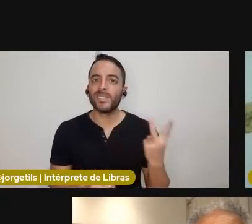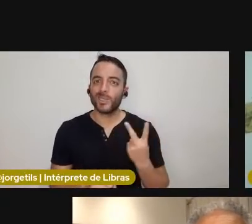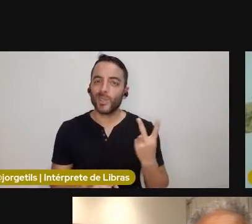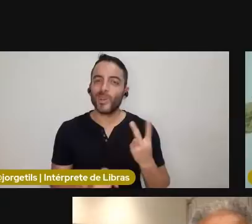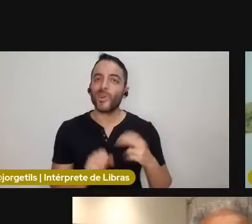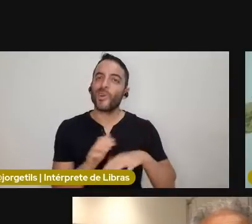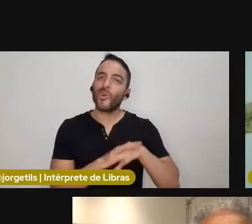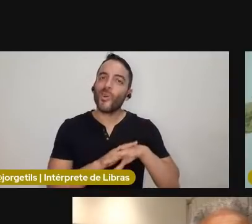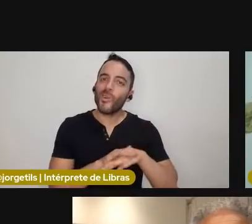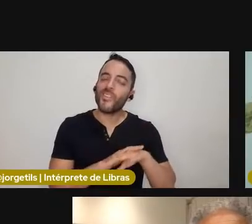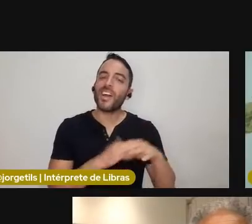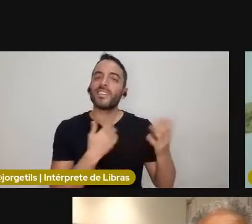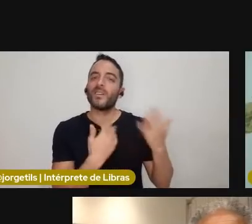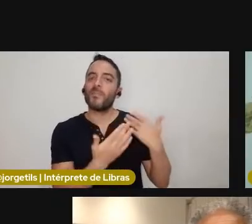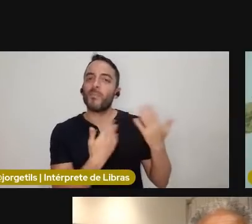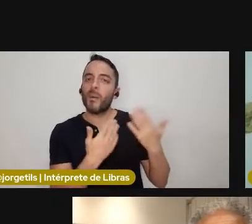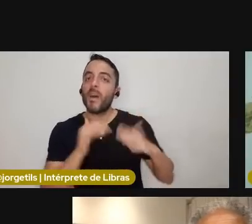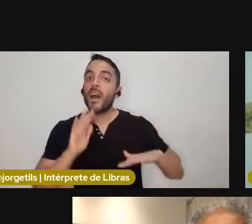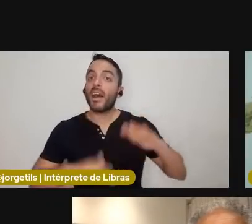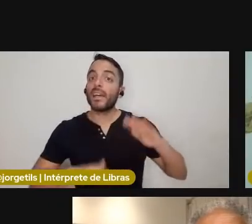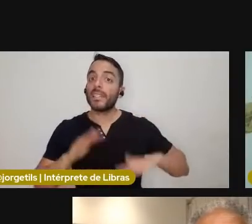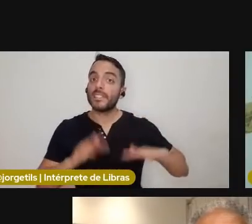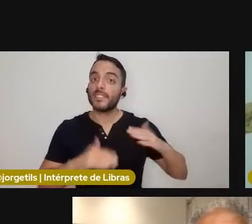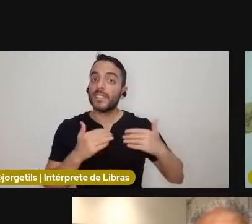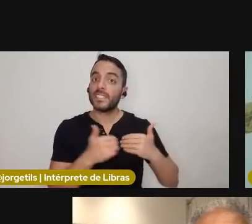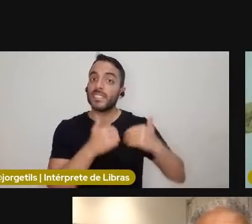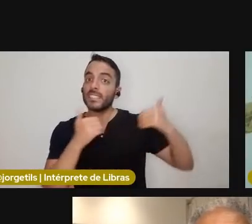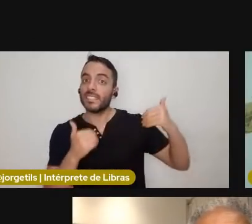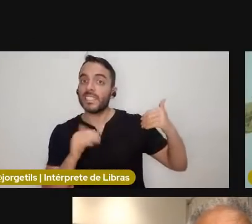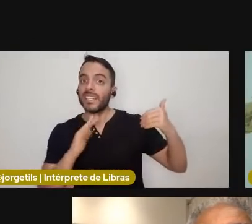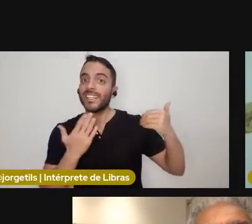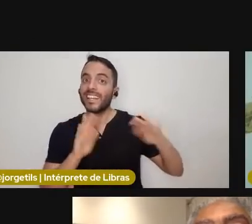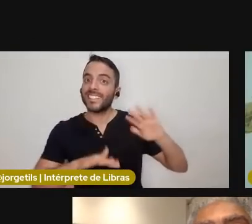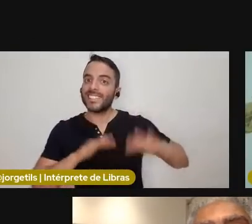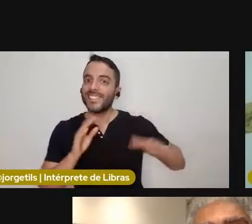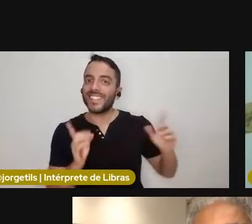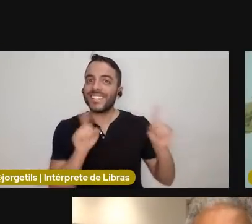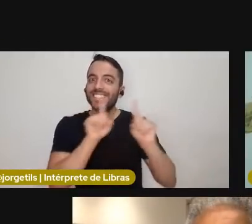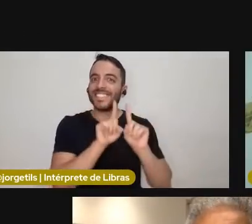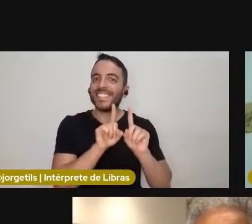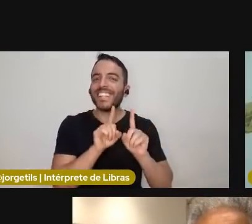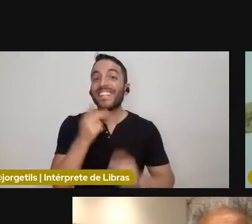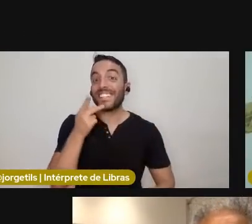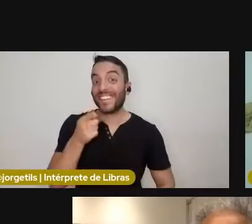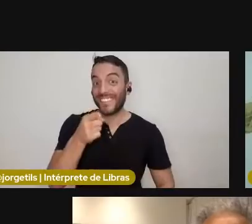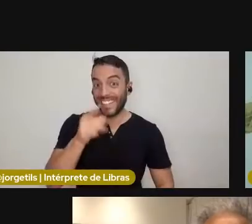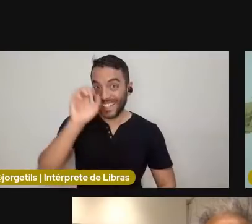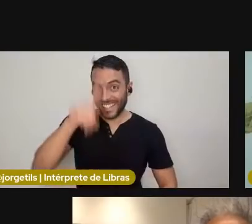vezes mais distante, às vezes mais de perto. Uma relação, uma amizade que tem frequência.